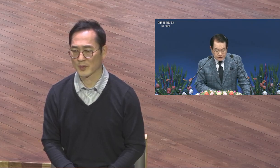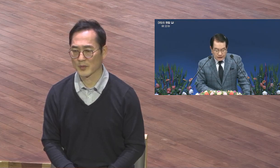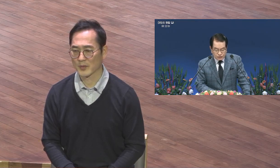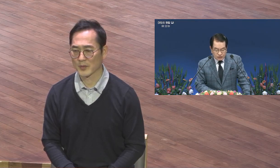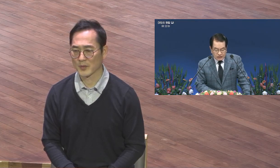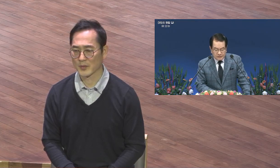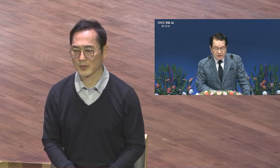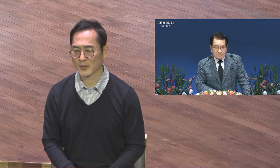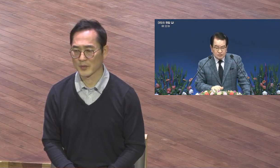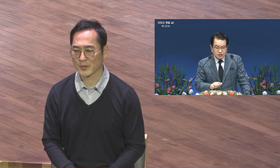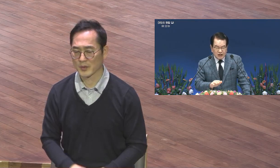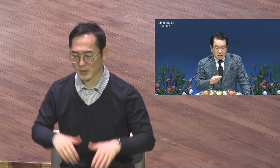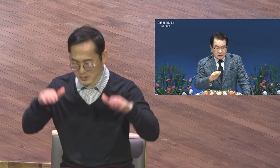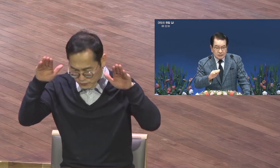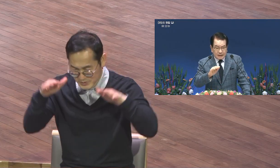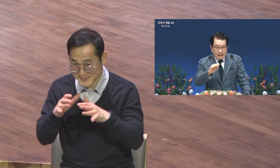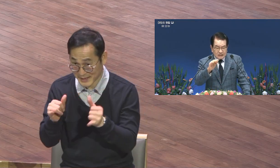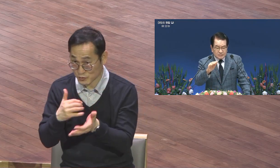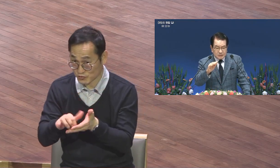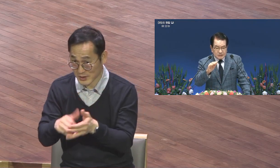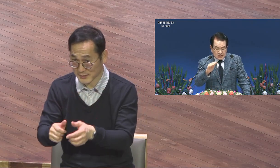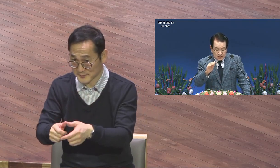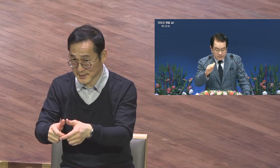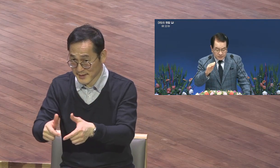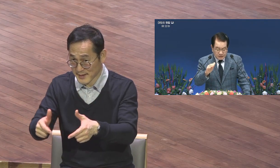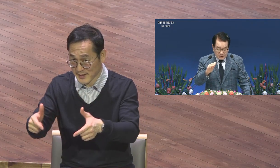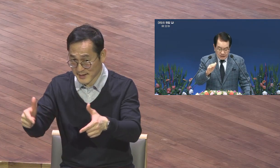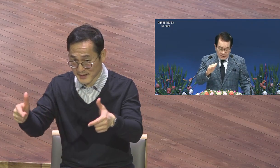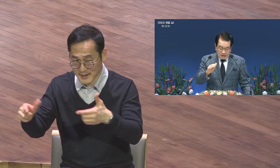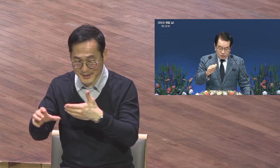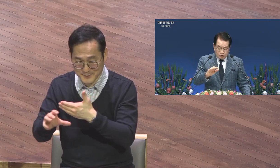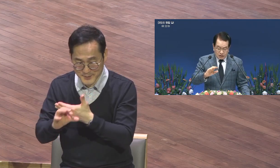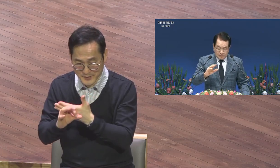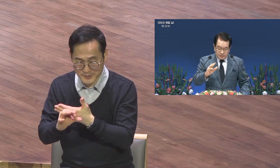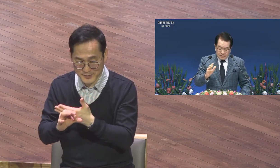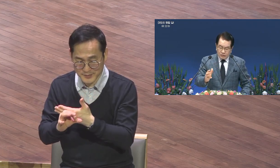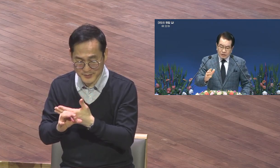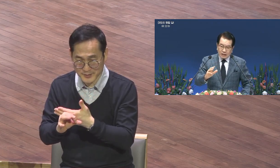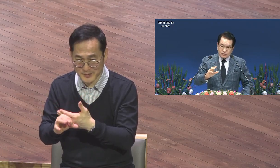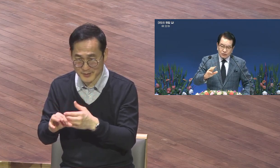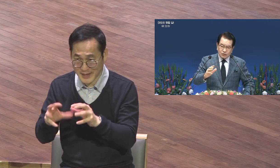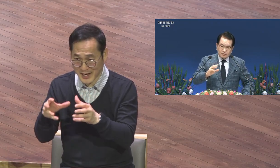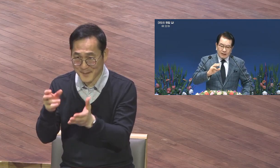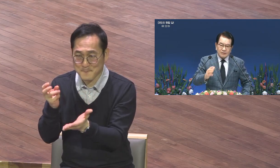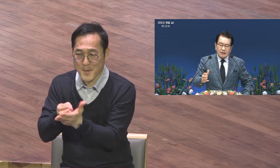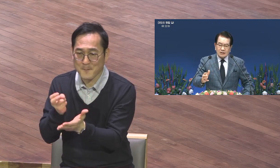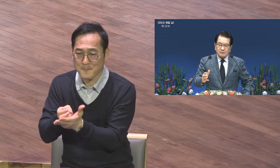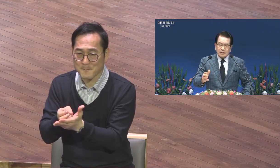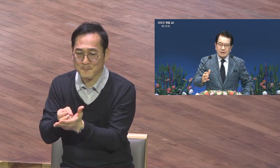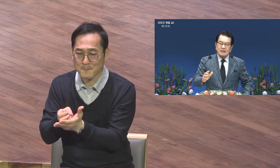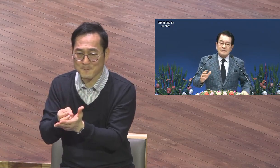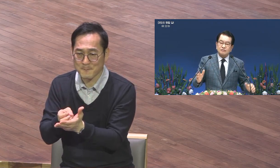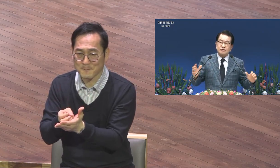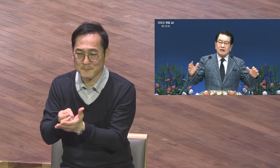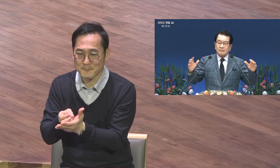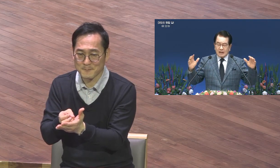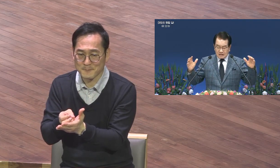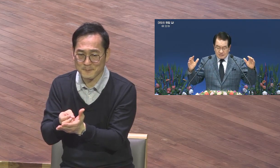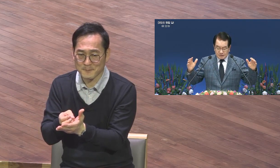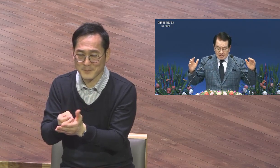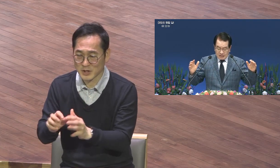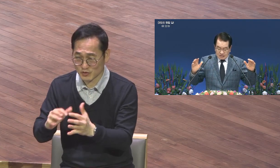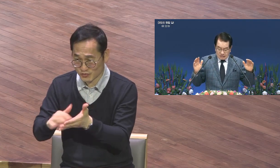무슬림이 다수가 되면 숫자가 많아지면 샤리아법을 국가법이 되고 타 종교를 박멸하게 됩니다.